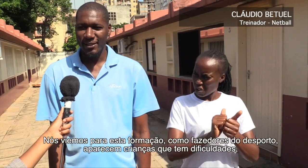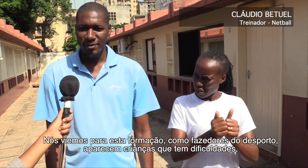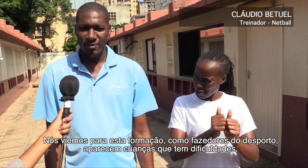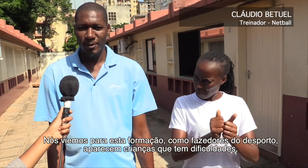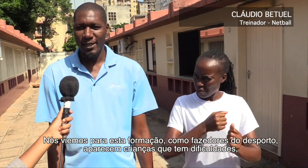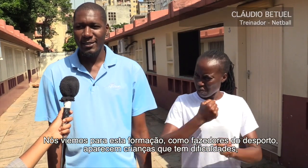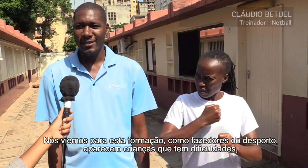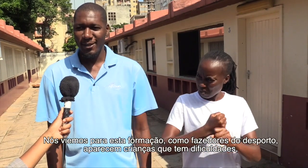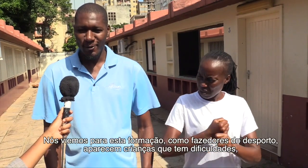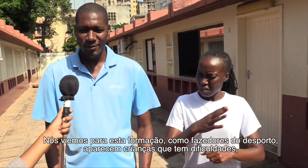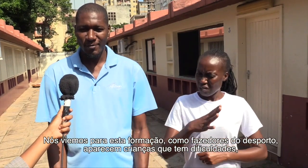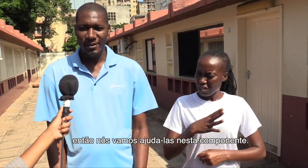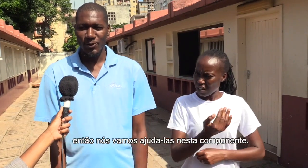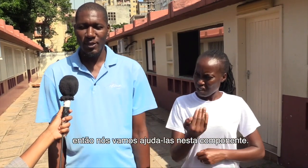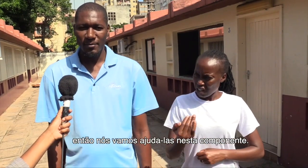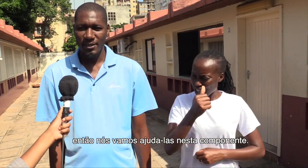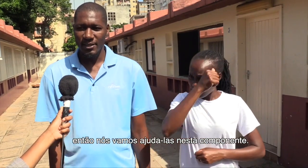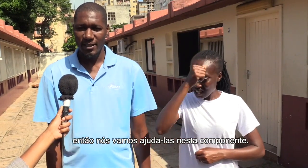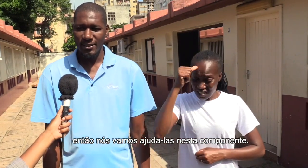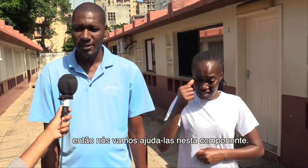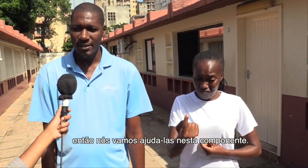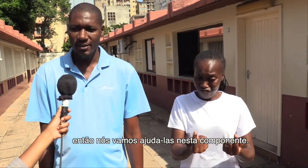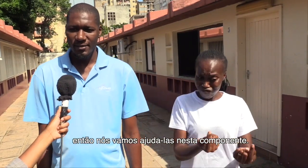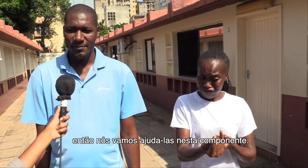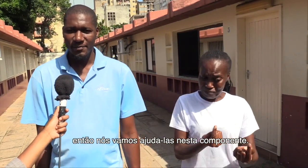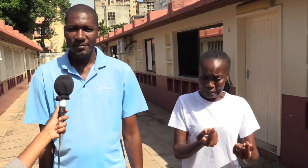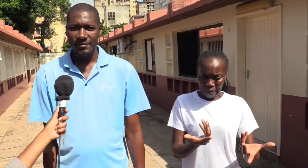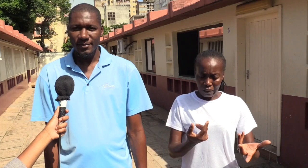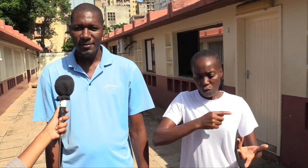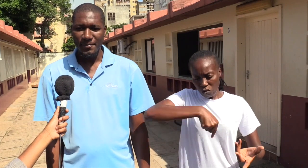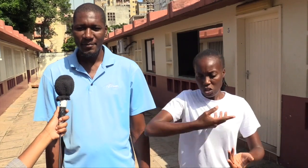crianças que têm dificuldade. Então, nós vamos ajudar mais as crianças ali.